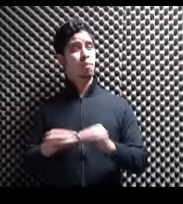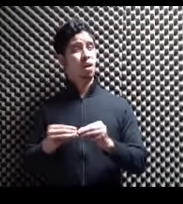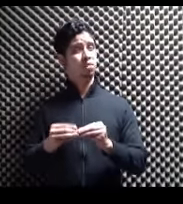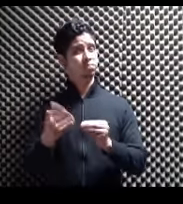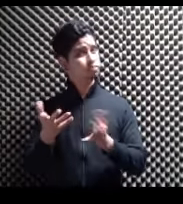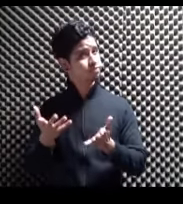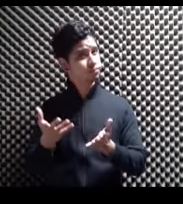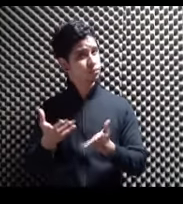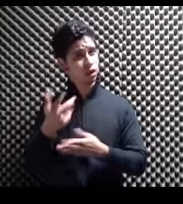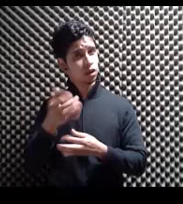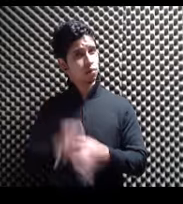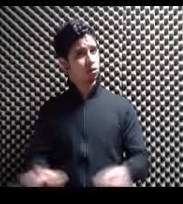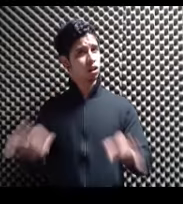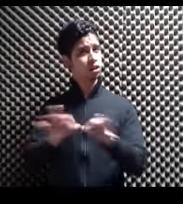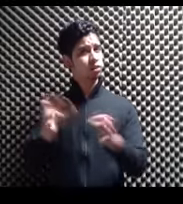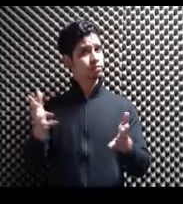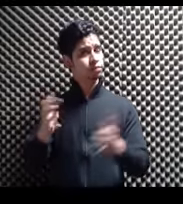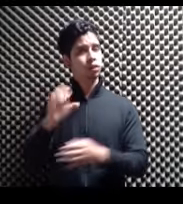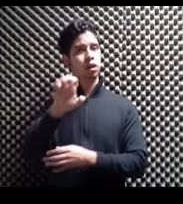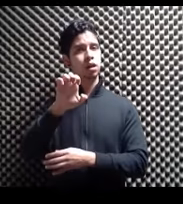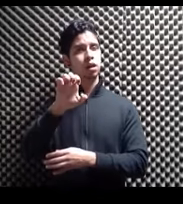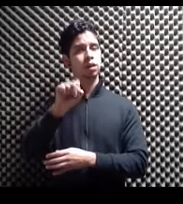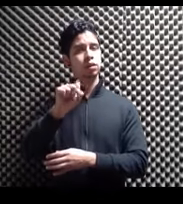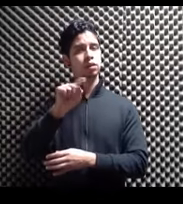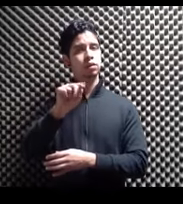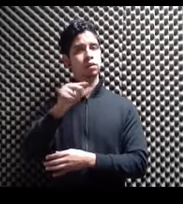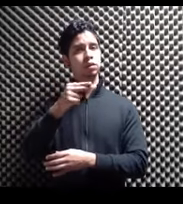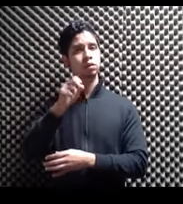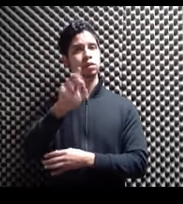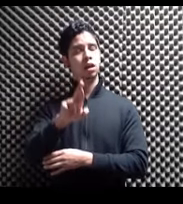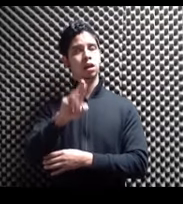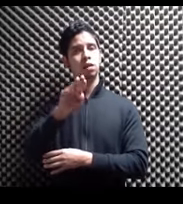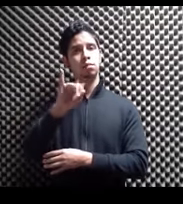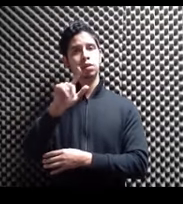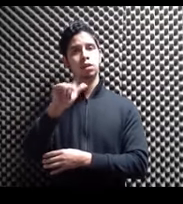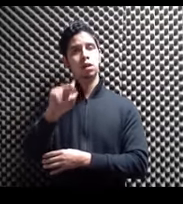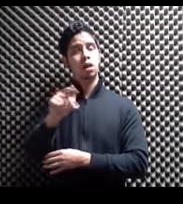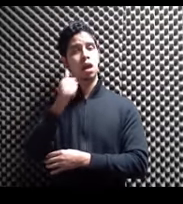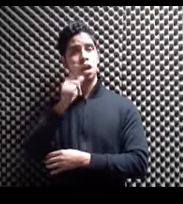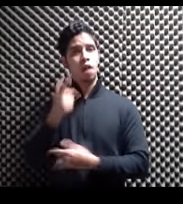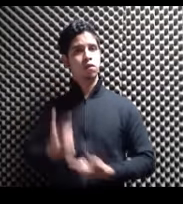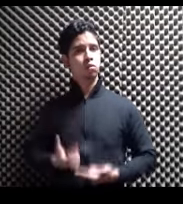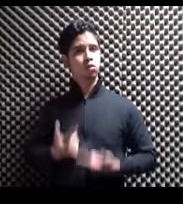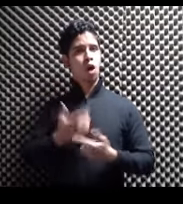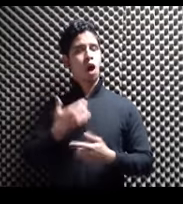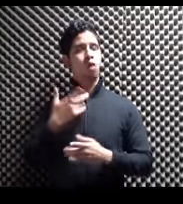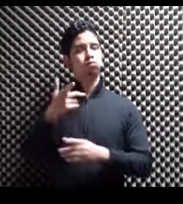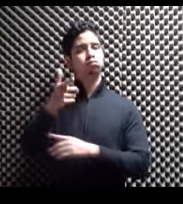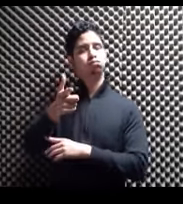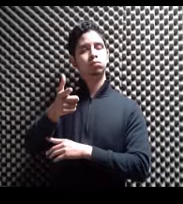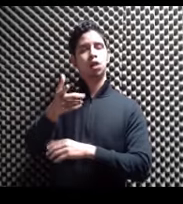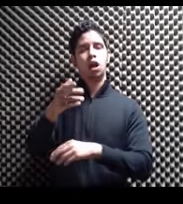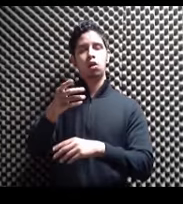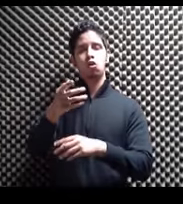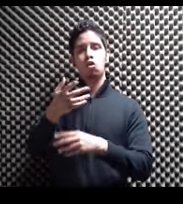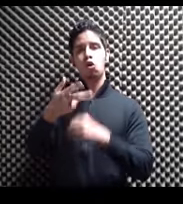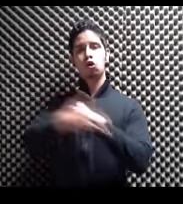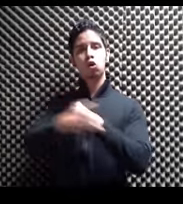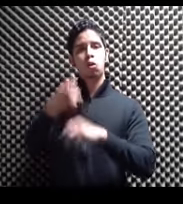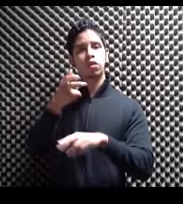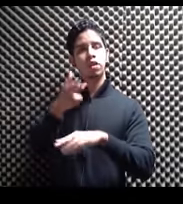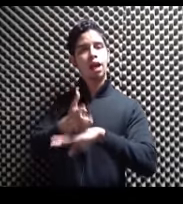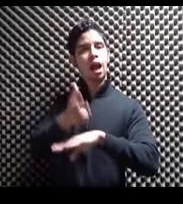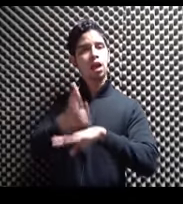Milán ella es una sobreviviente de carjacking. Y ella le dieron, en 2003, ella